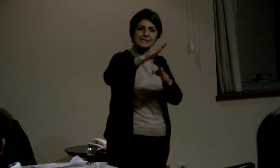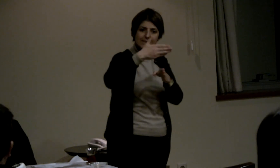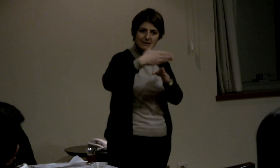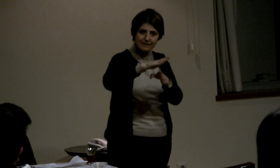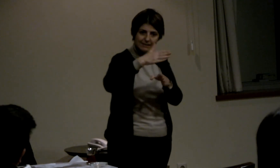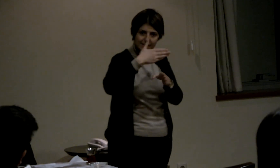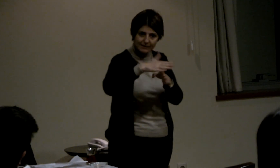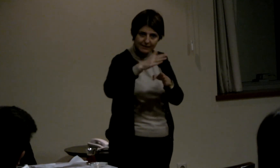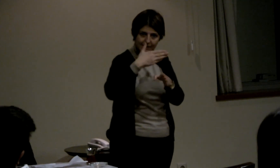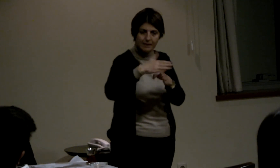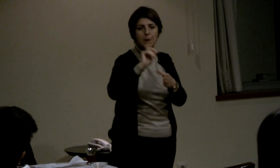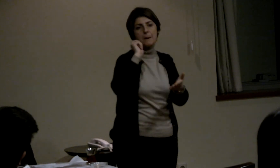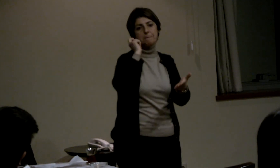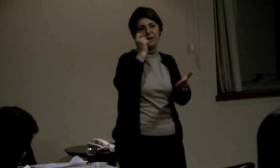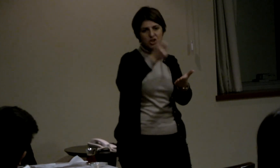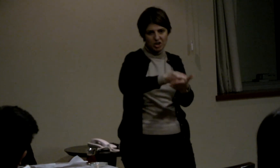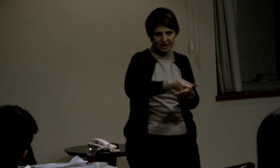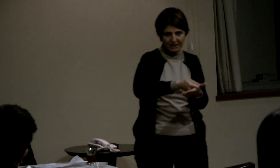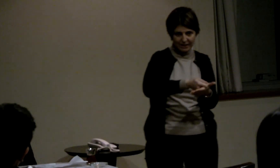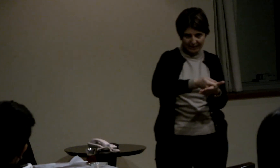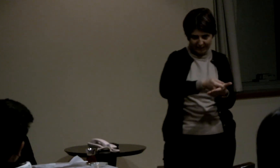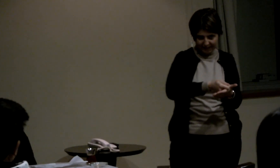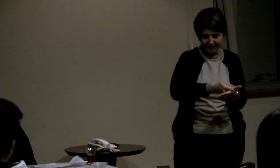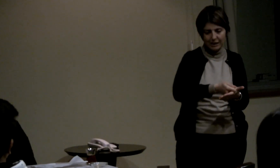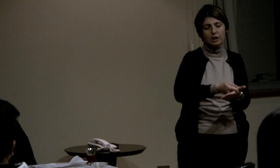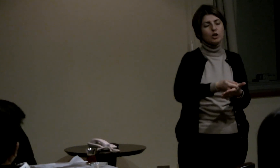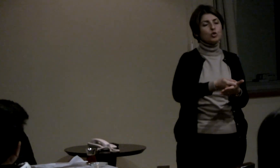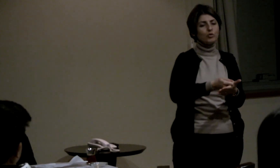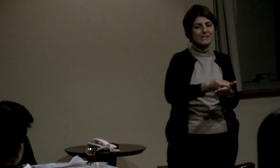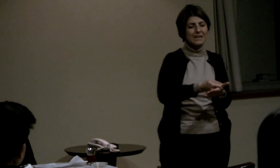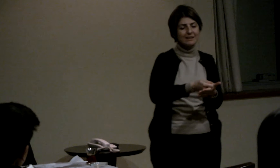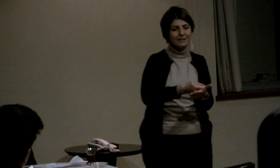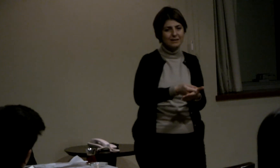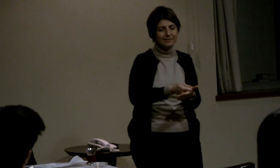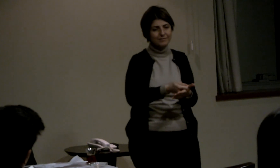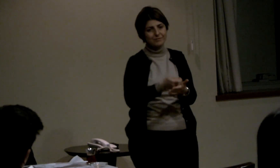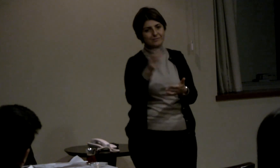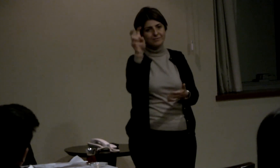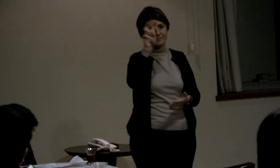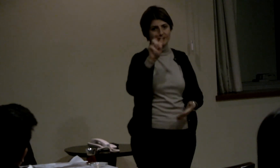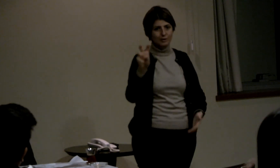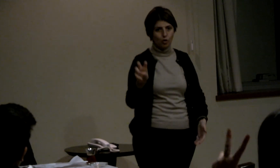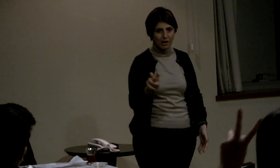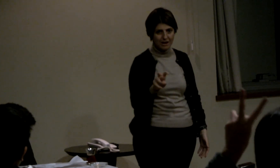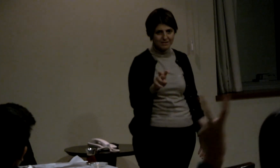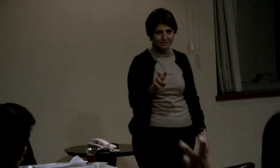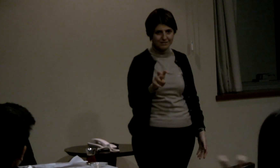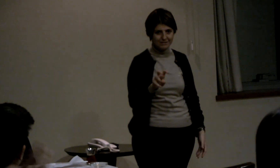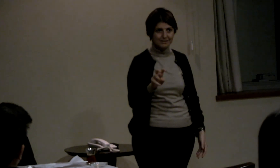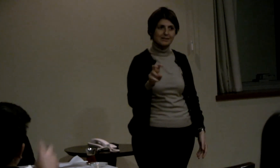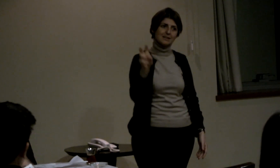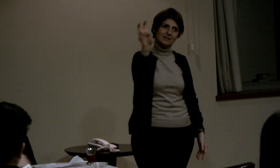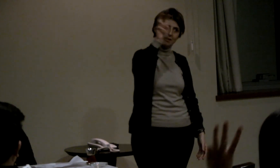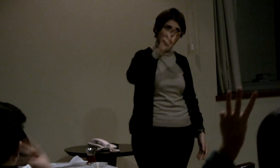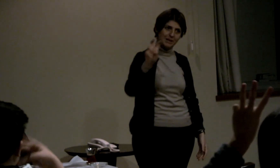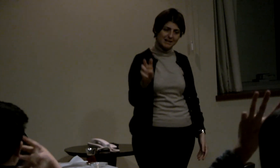taksit, peşin, nakit, döviz neydi? Dolar, tam tersi